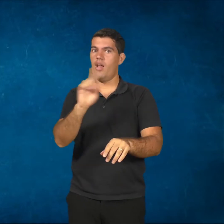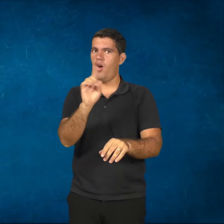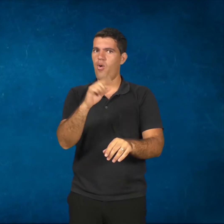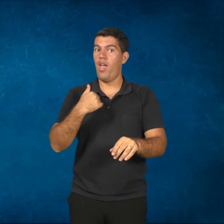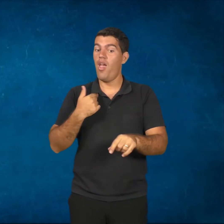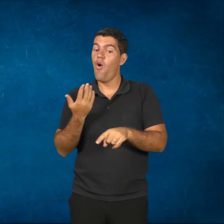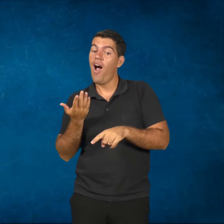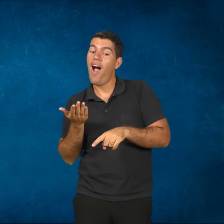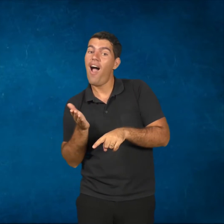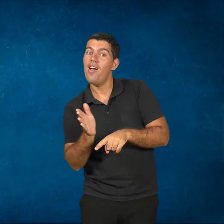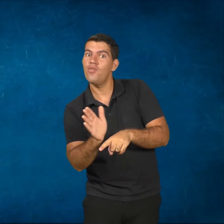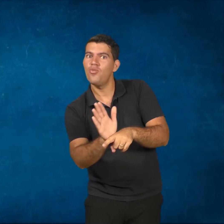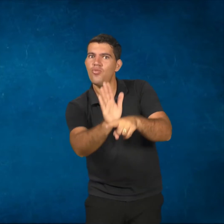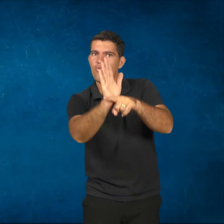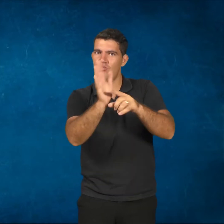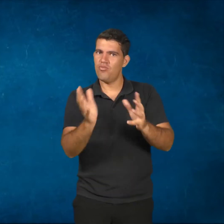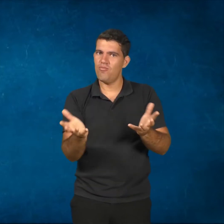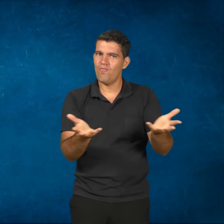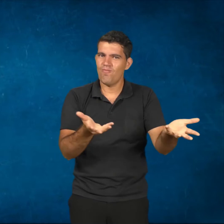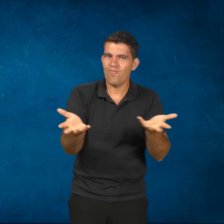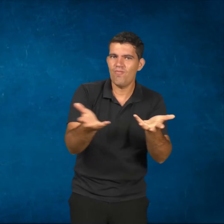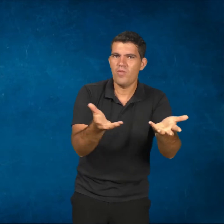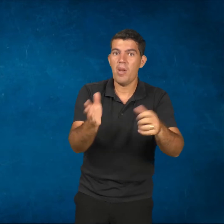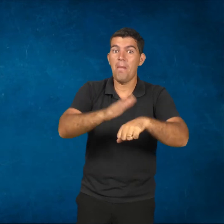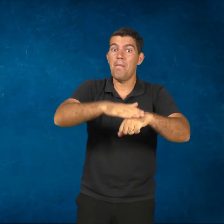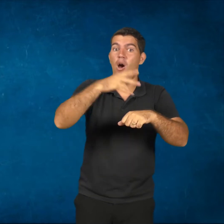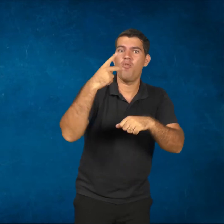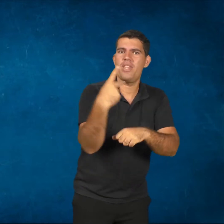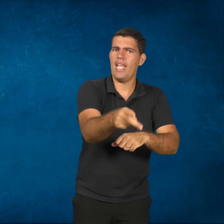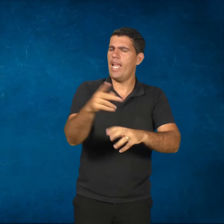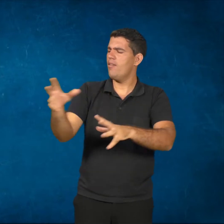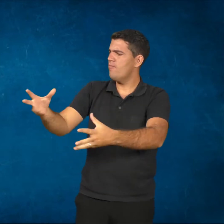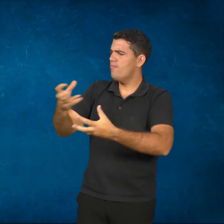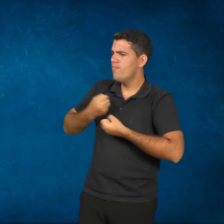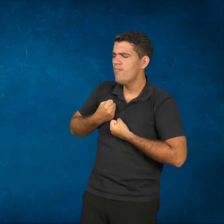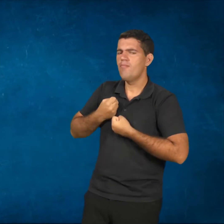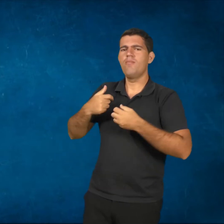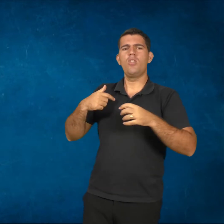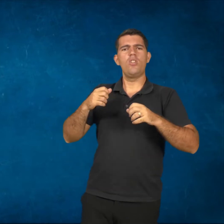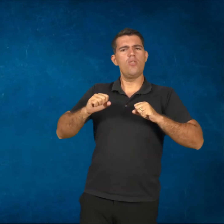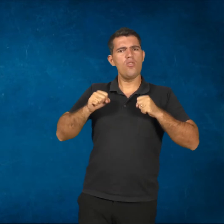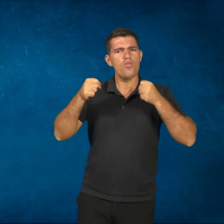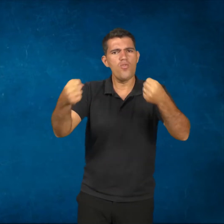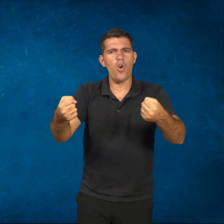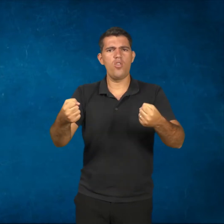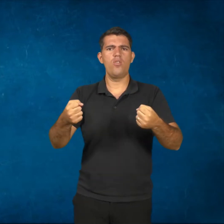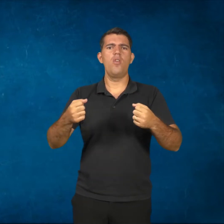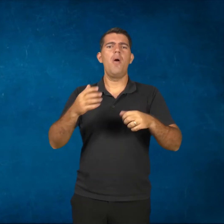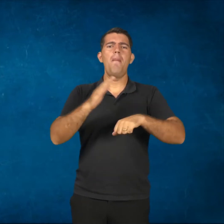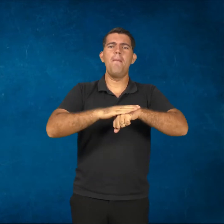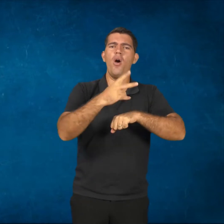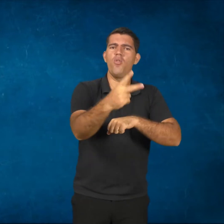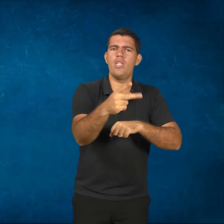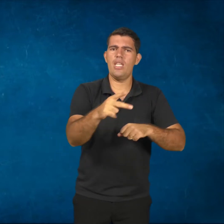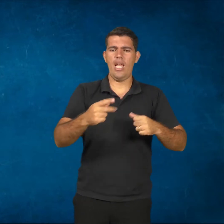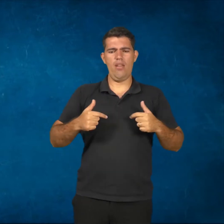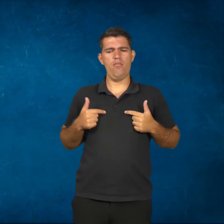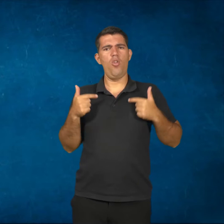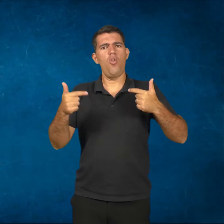eu propicio condições para que fulano se eduque. Ele é o sujeito, ele é o fazedor, ele é o